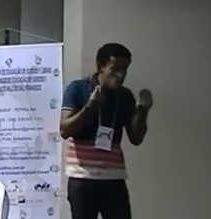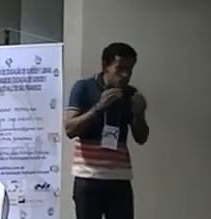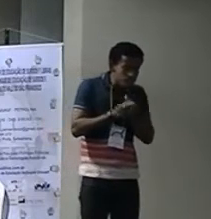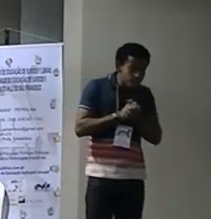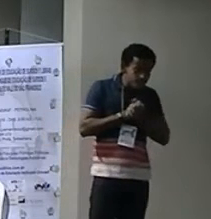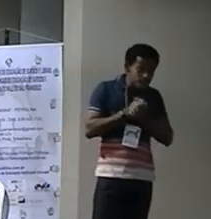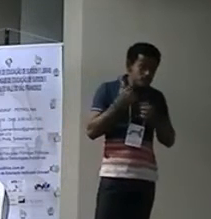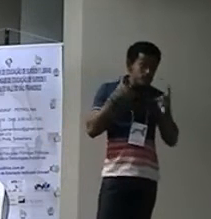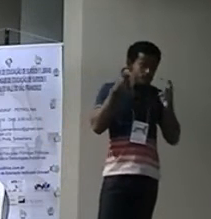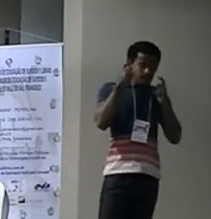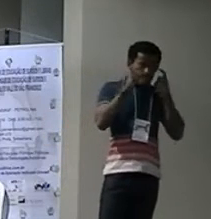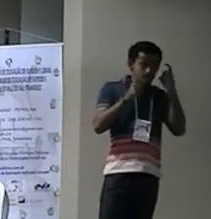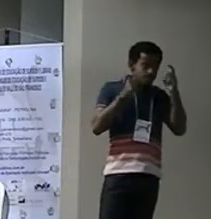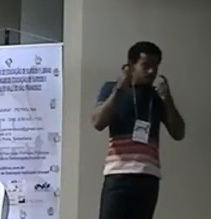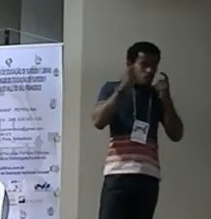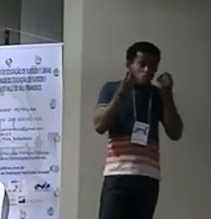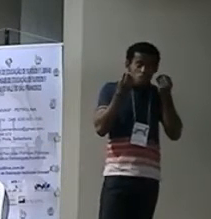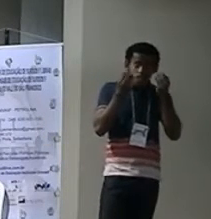não falava.